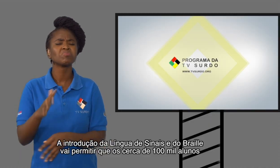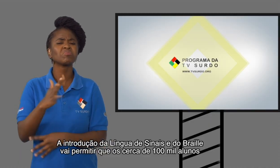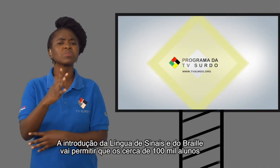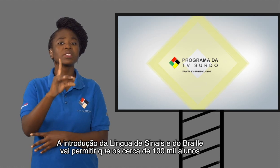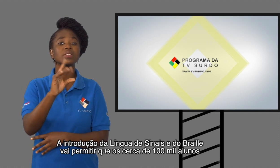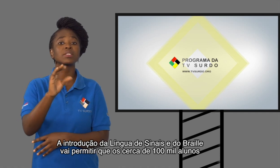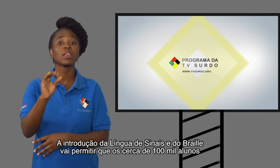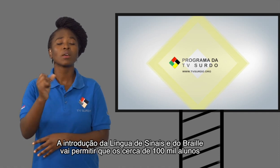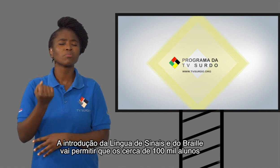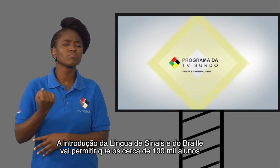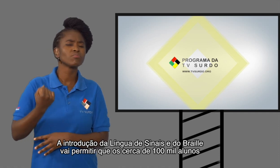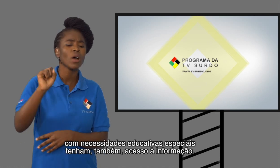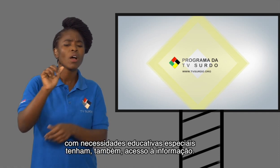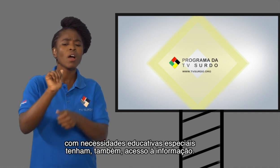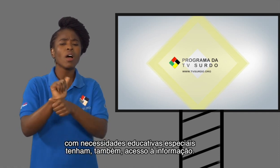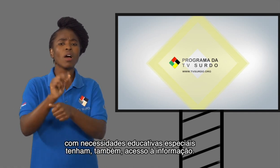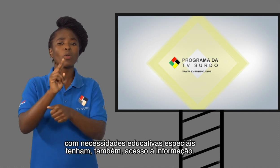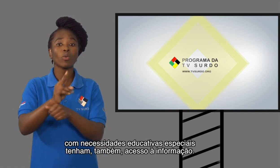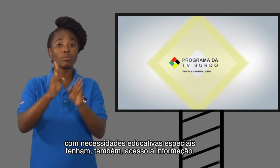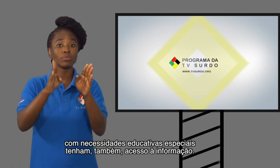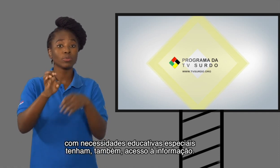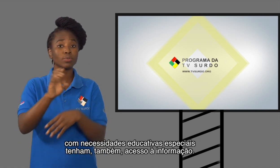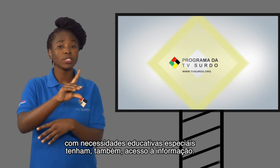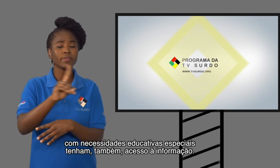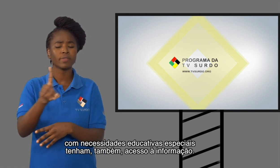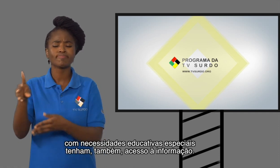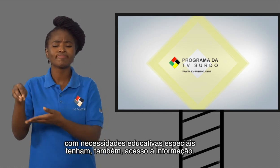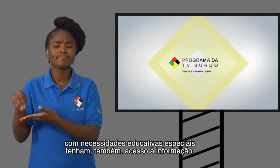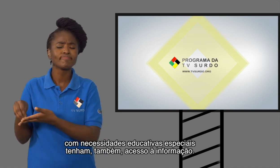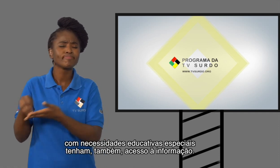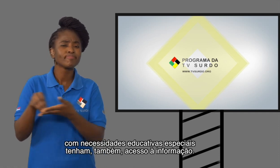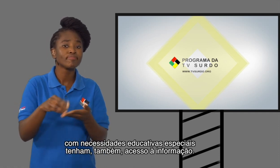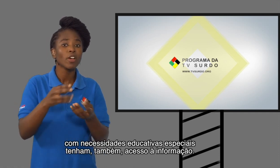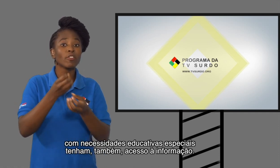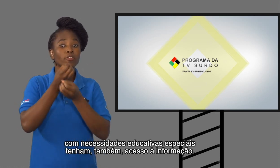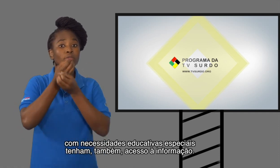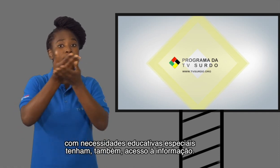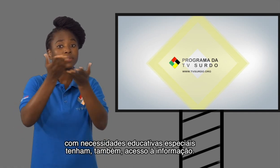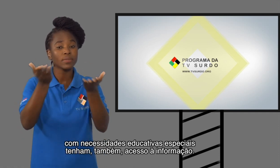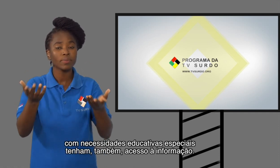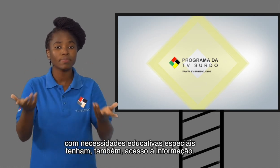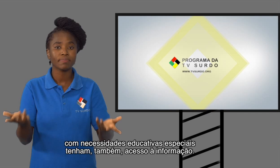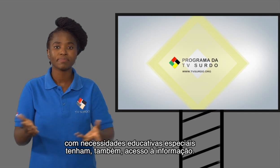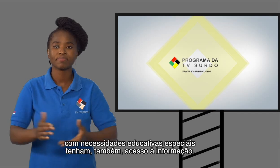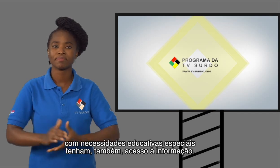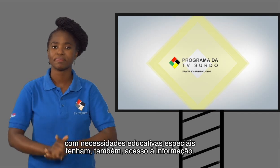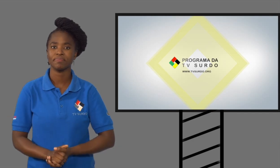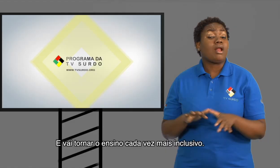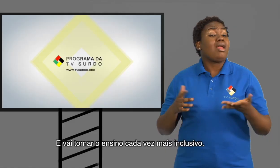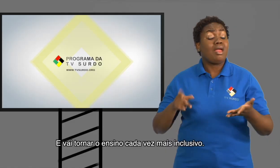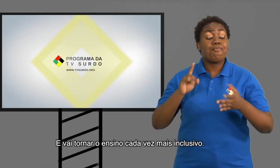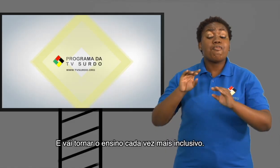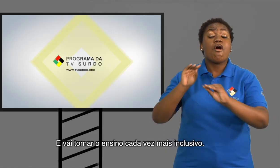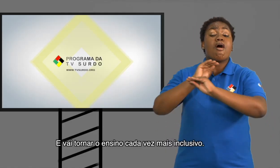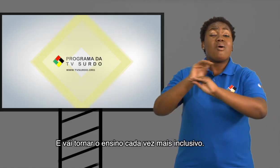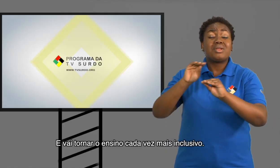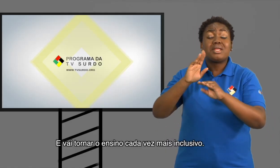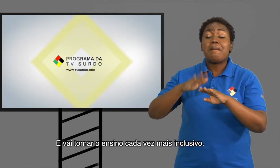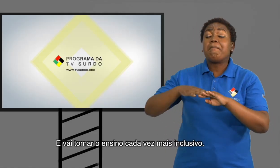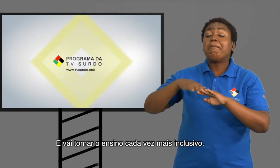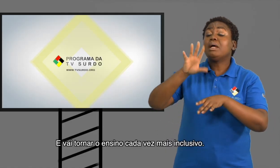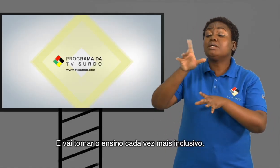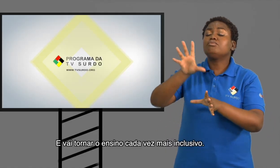os cerca de 100 mil alunos com necessidades educativas especiais tenham também acesso à informação. E vai tornar